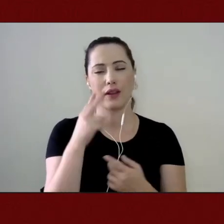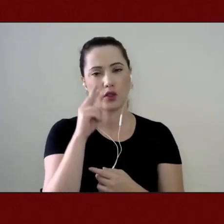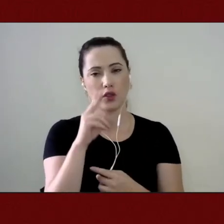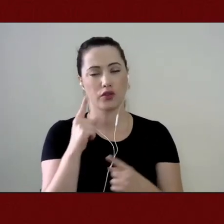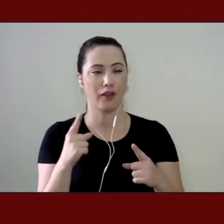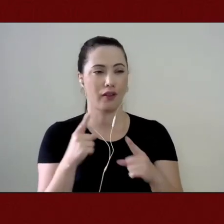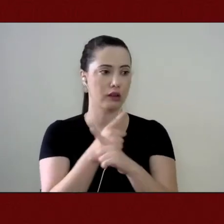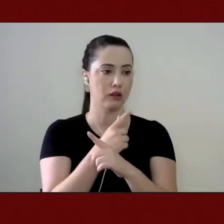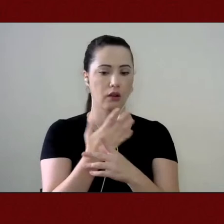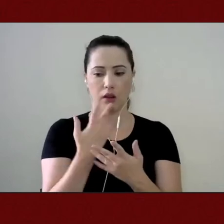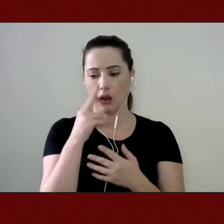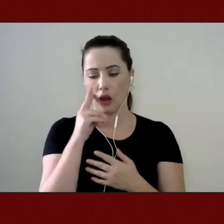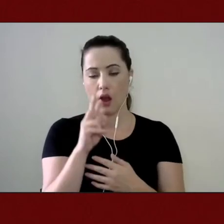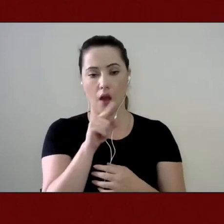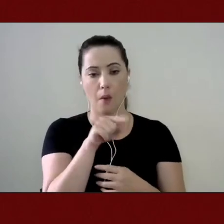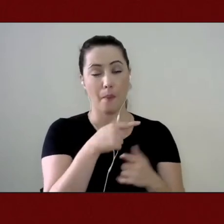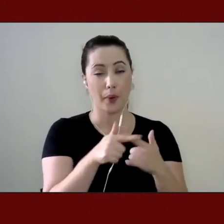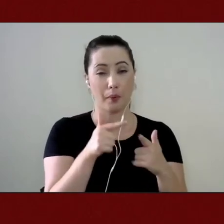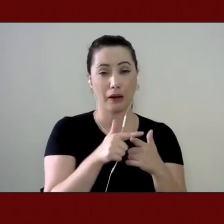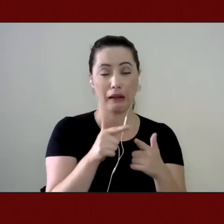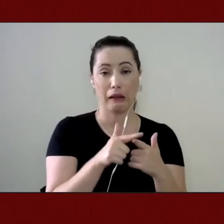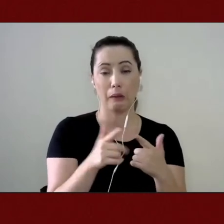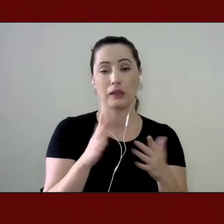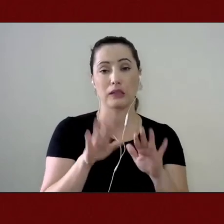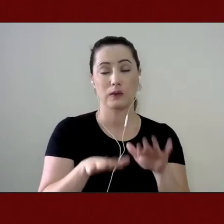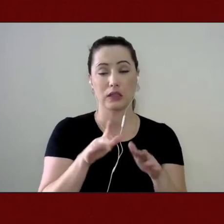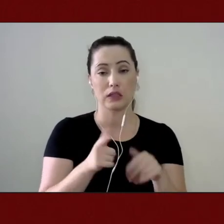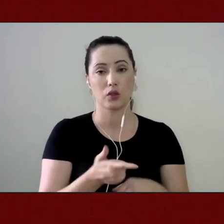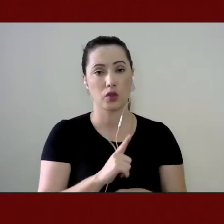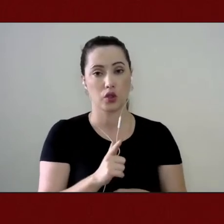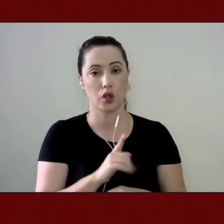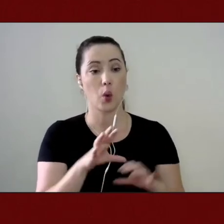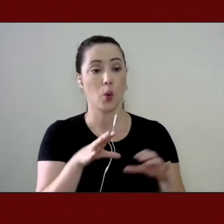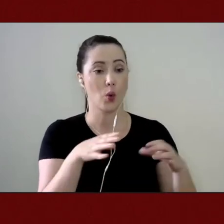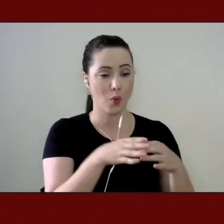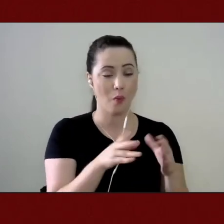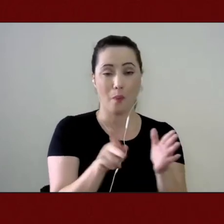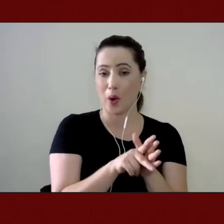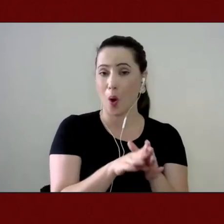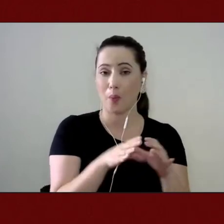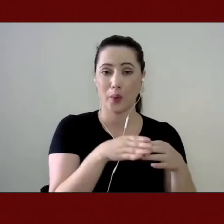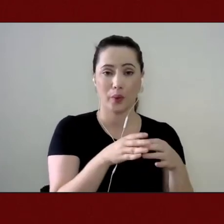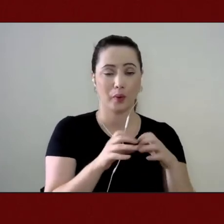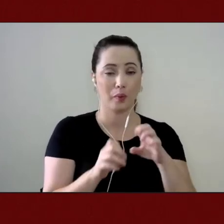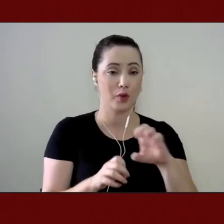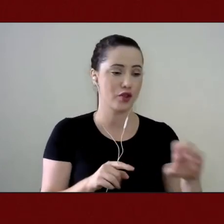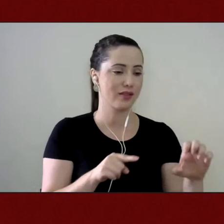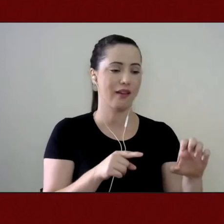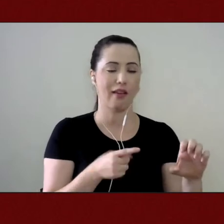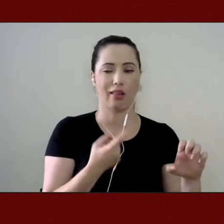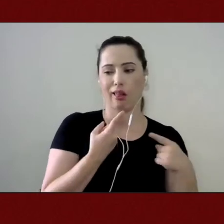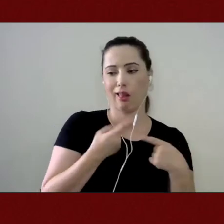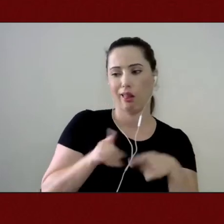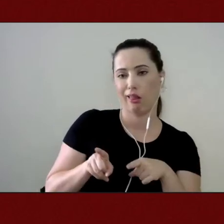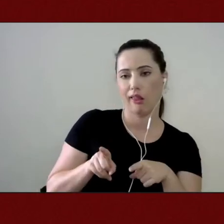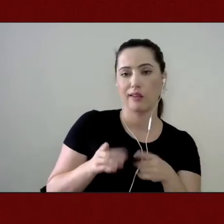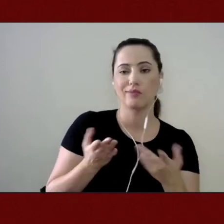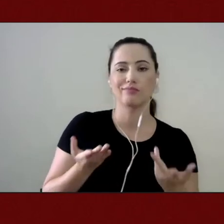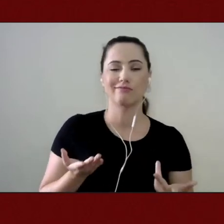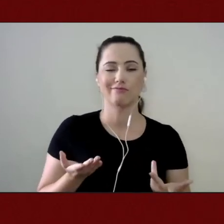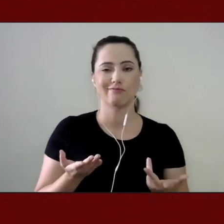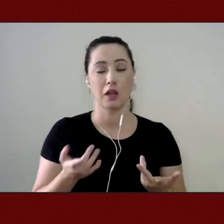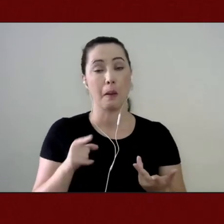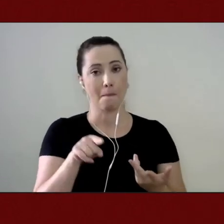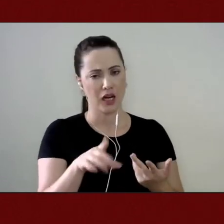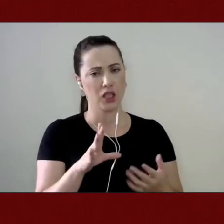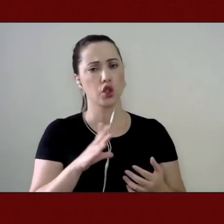em crise do ponto de vista político, era criticado pela esquerda, por uma grande parte da esquerda, mas ainda mantinha um